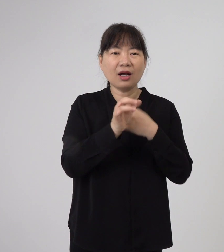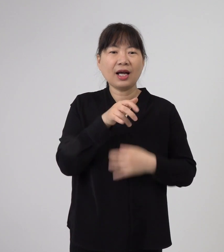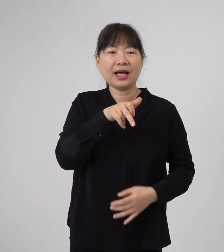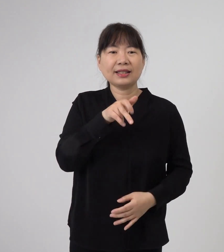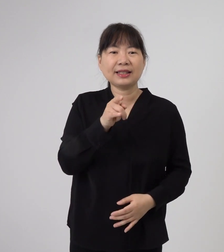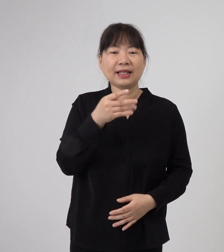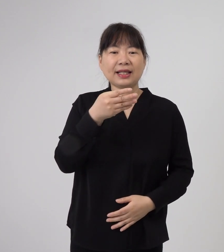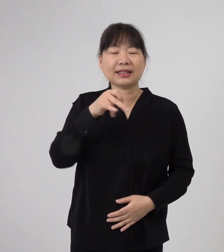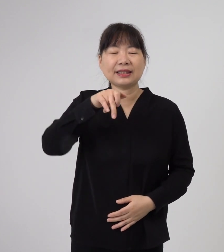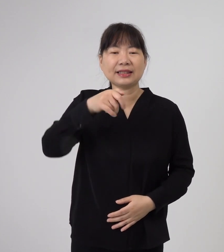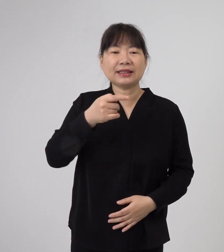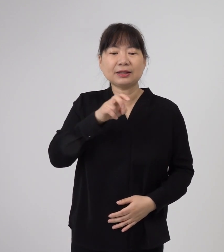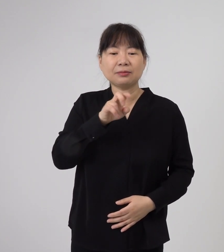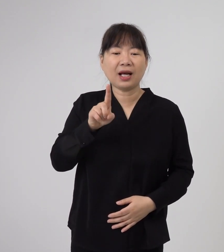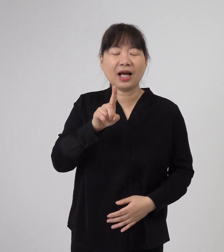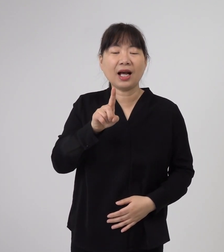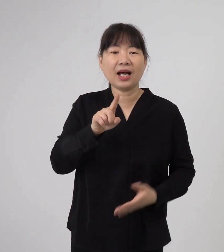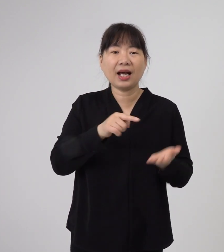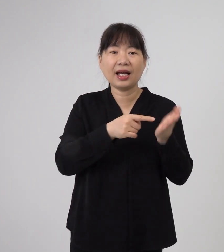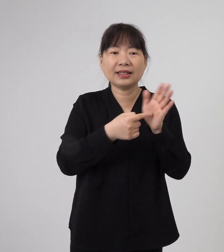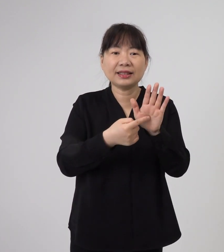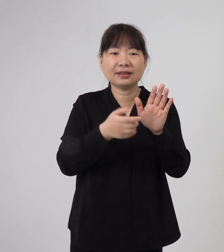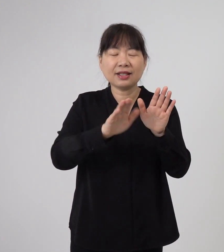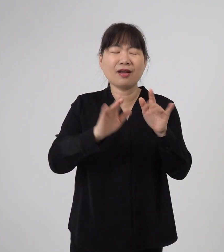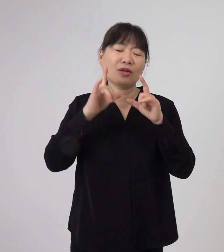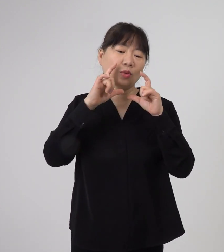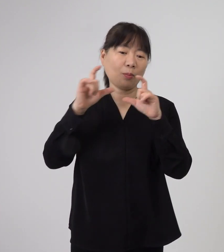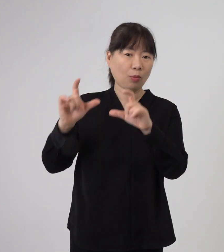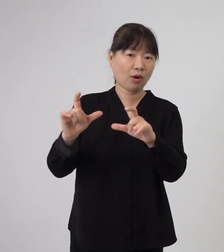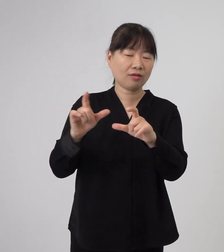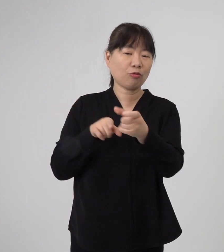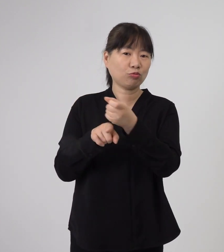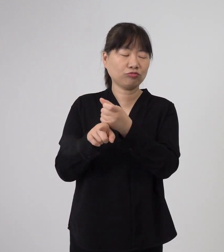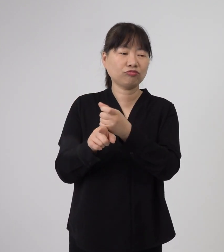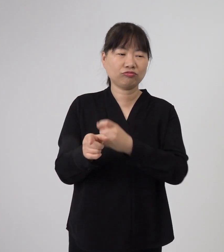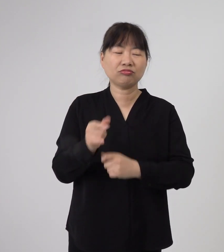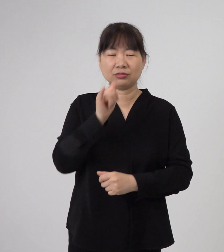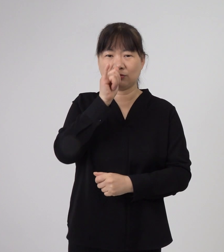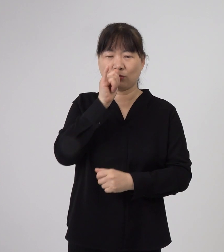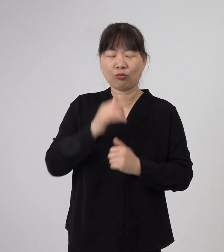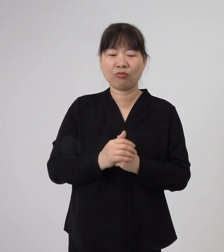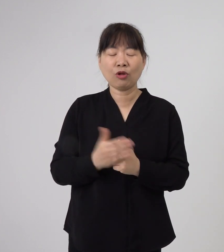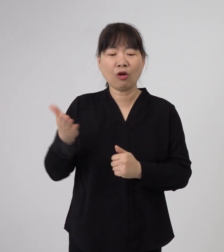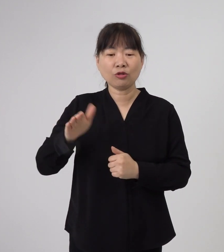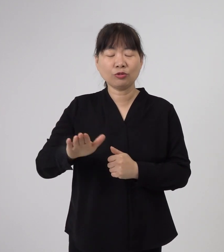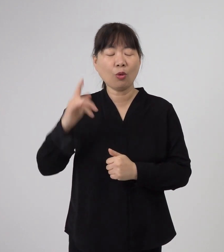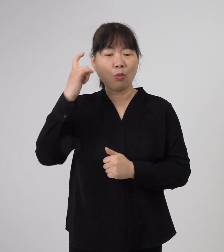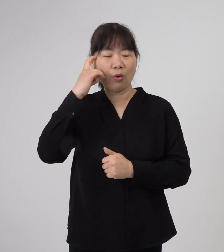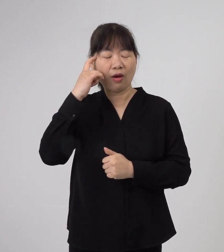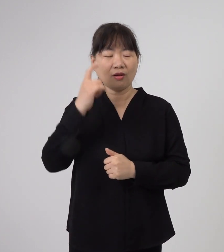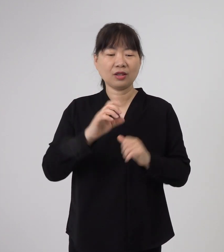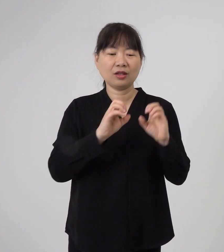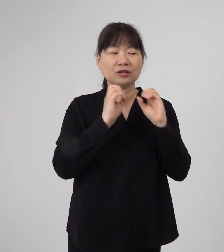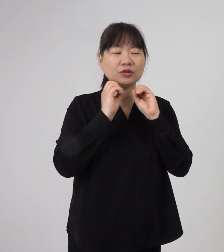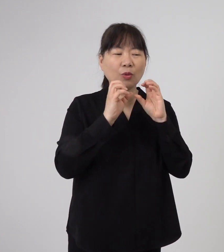캐리구마라고 썼는데, 이건 그냥 선포하다 그 뜻이거든요. 근데 왜 제목이 이렇게 잡혔을까?